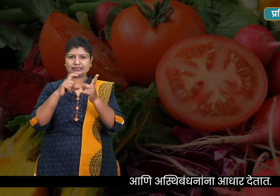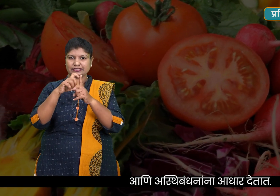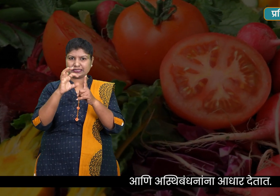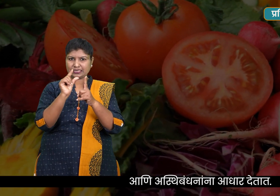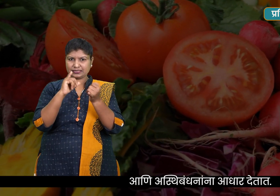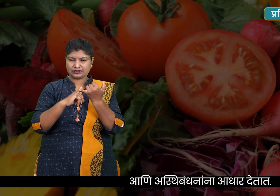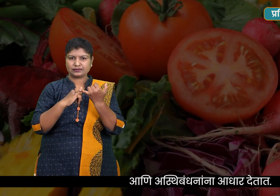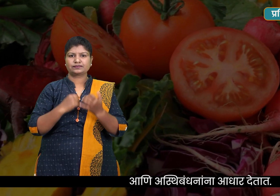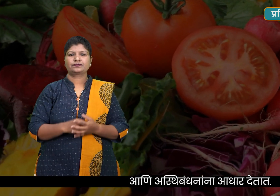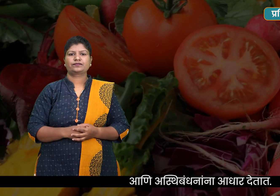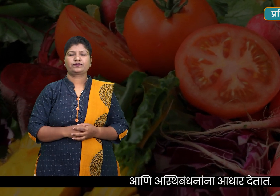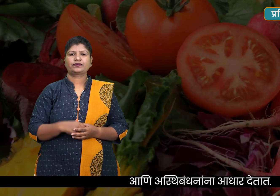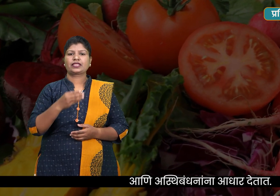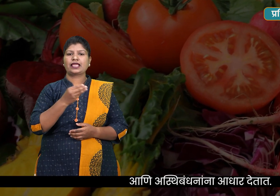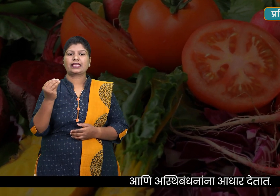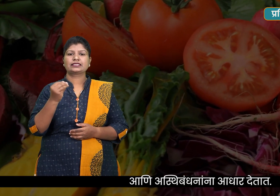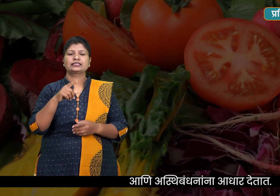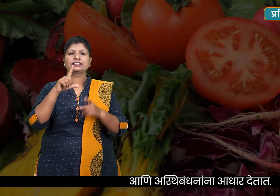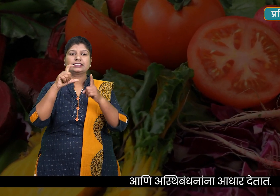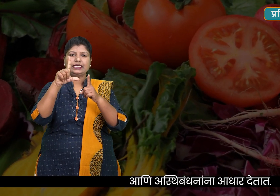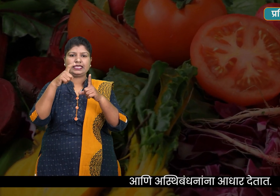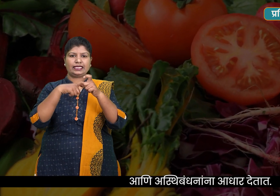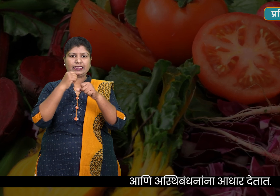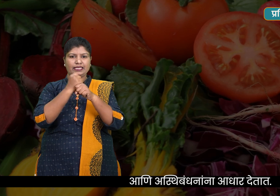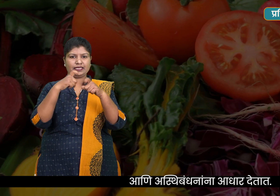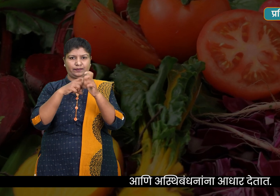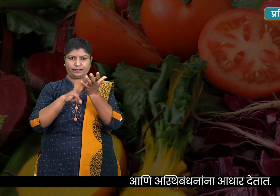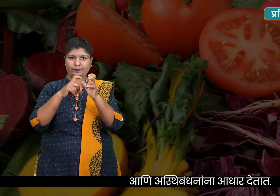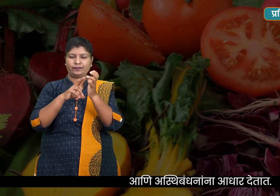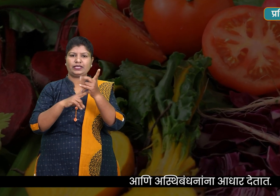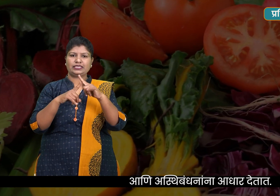अस्थिबंधनांना आधार देतात.